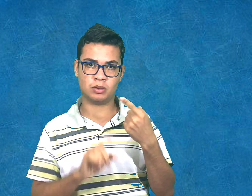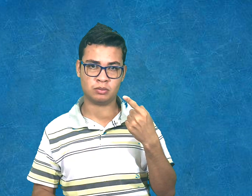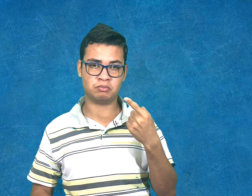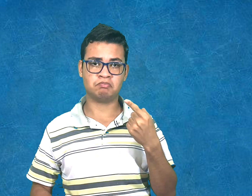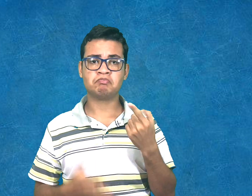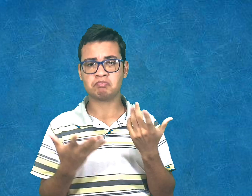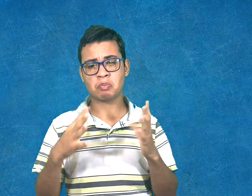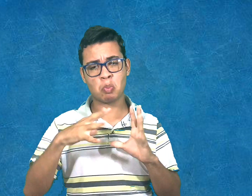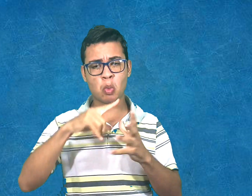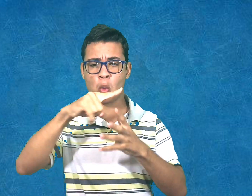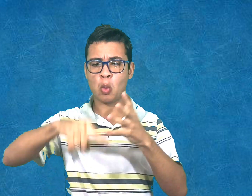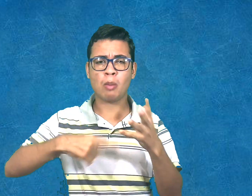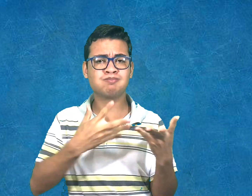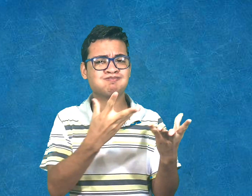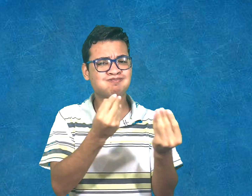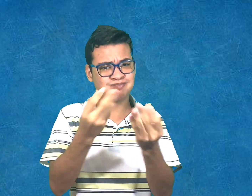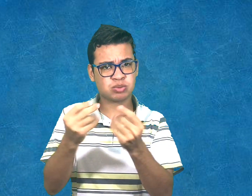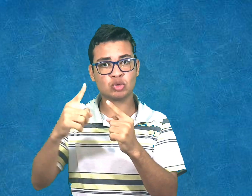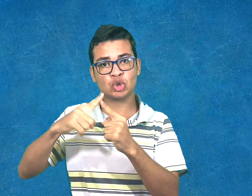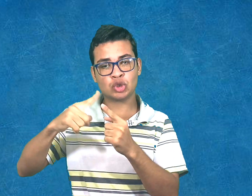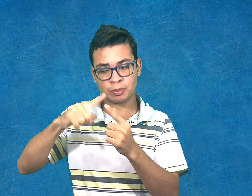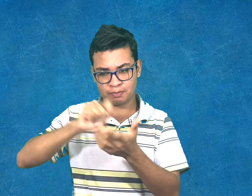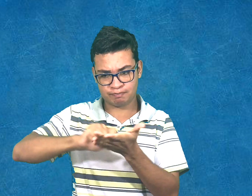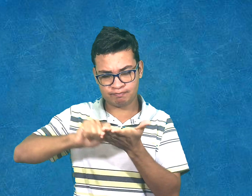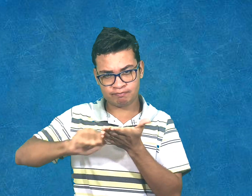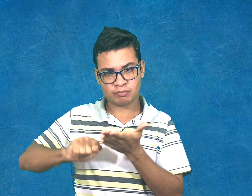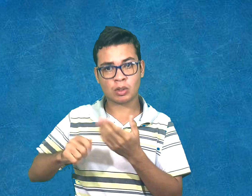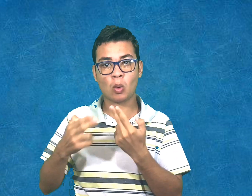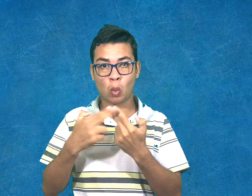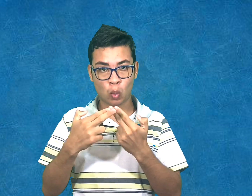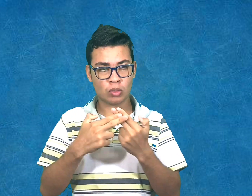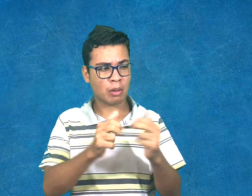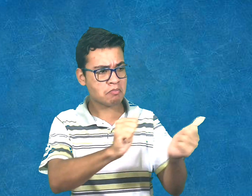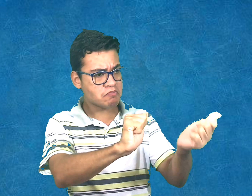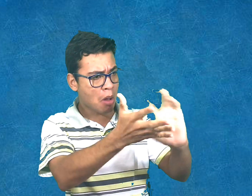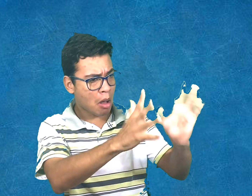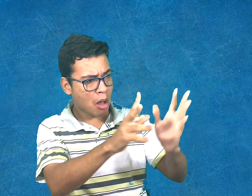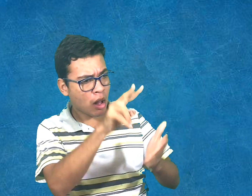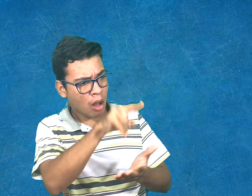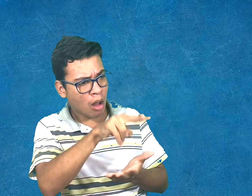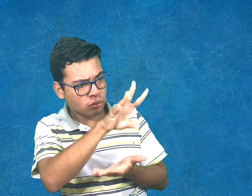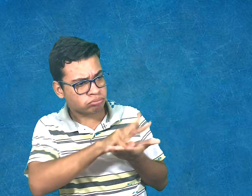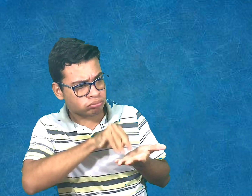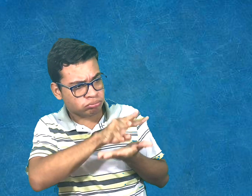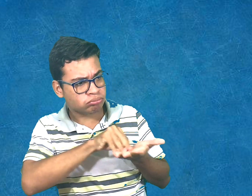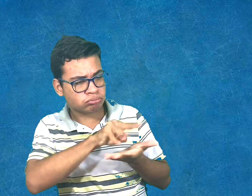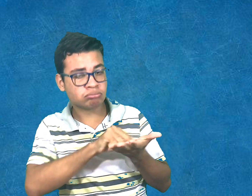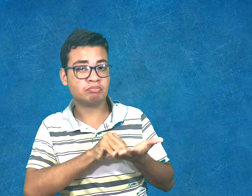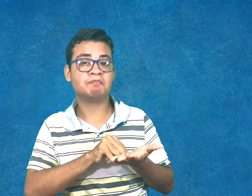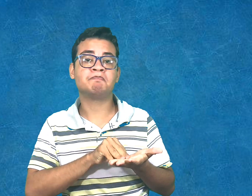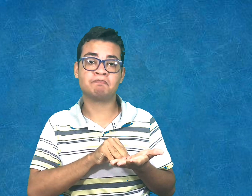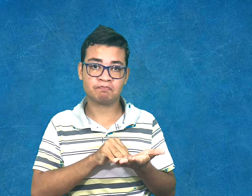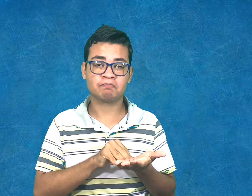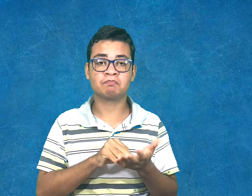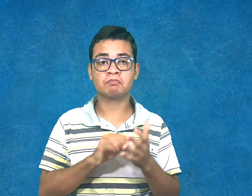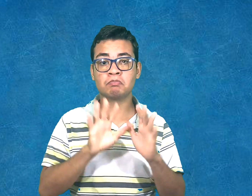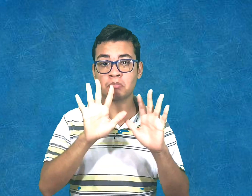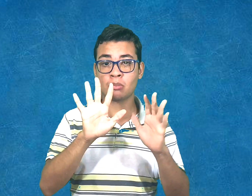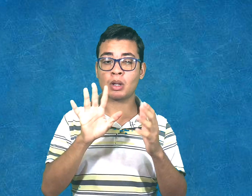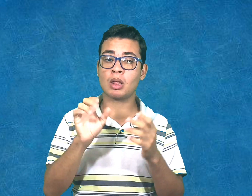está vendo a sinalização. Muitas escritas no mundo todo de língua de sinais usam essa perspectiva,